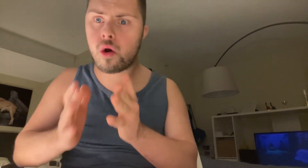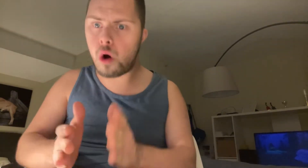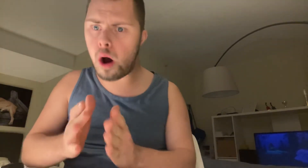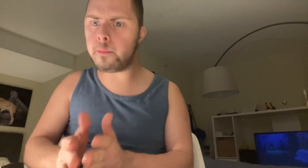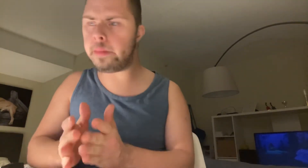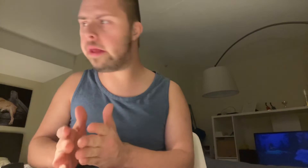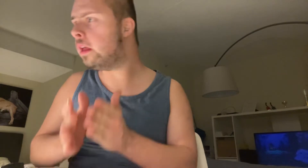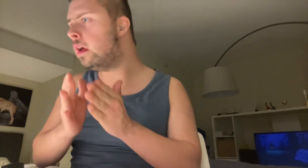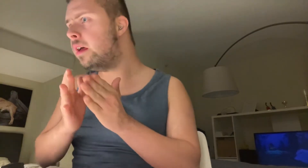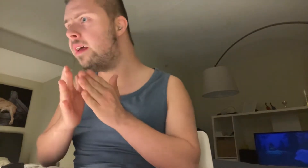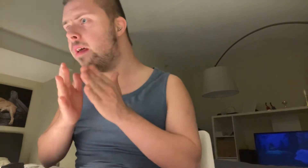välkommen,